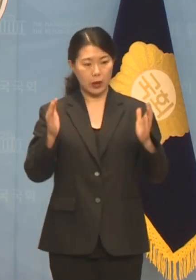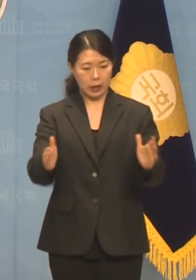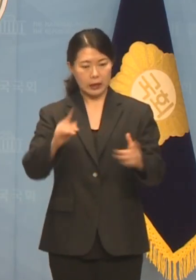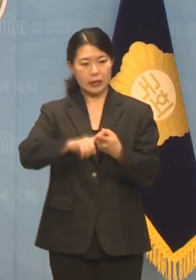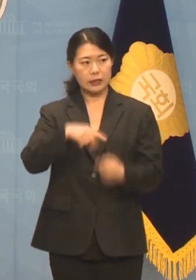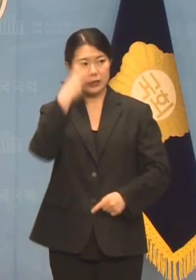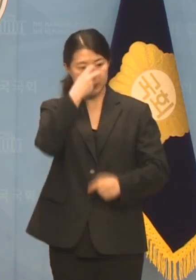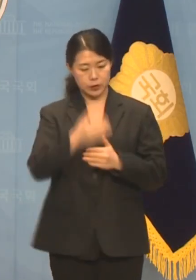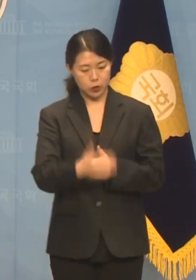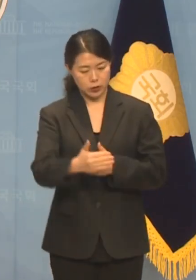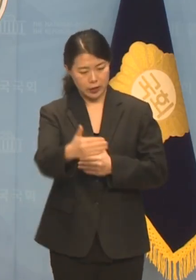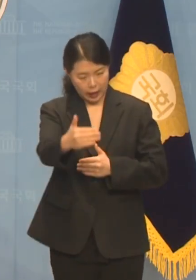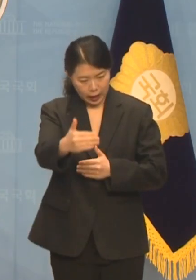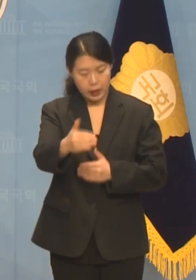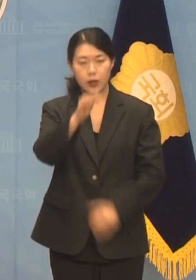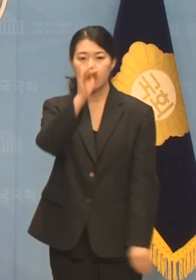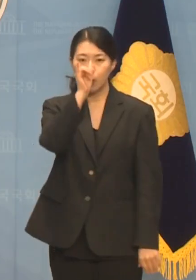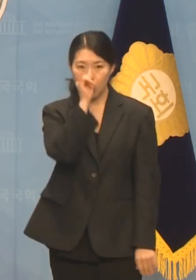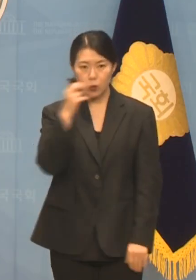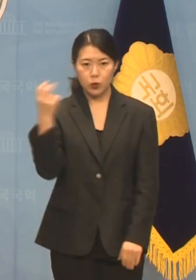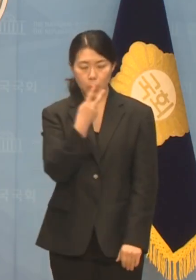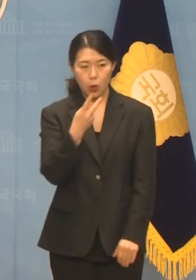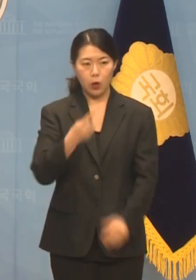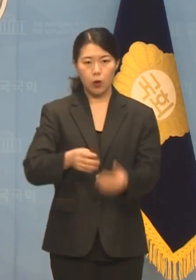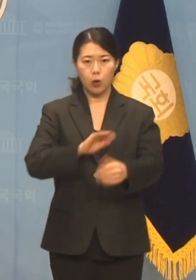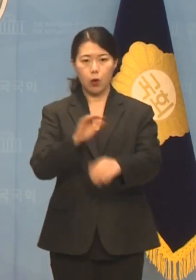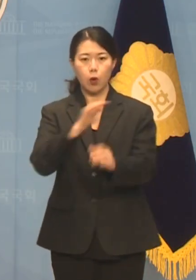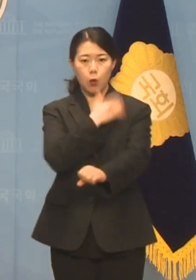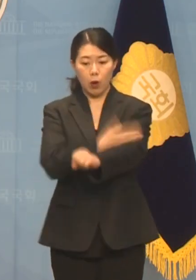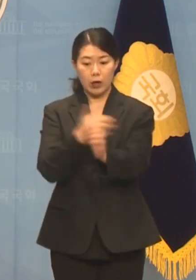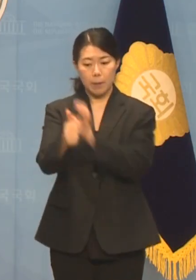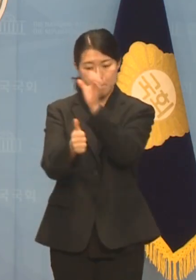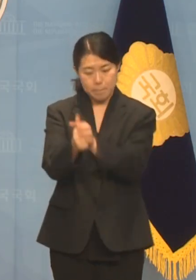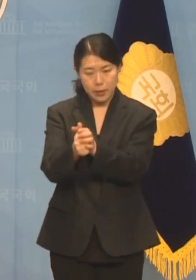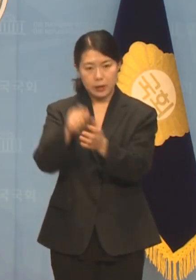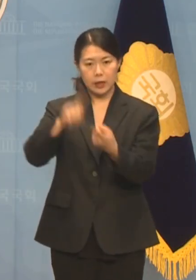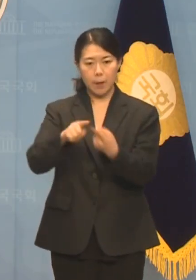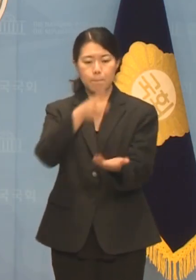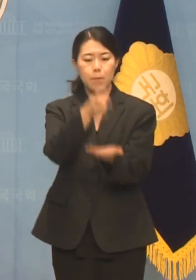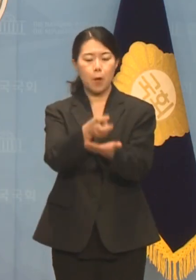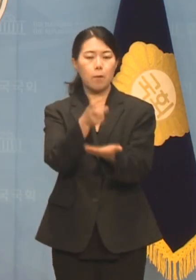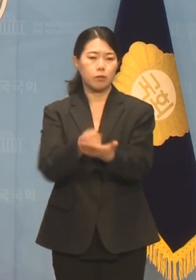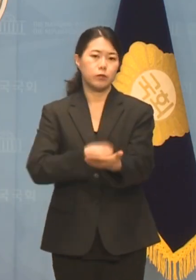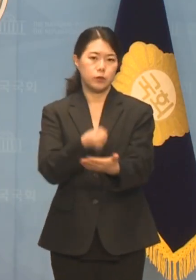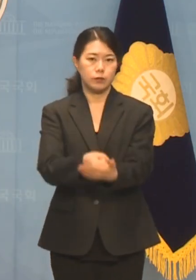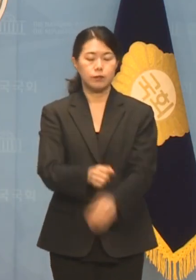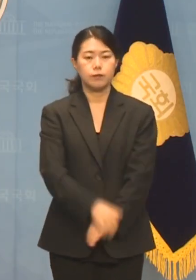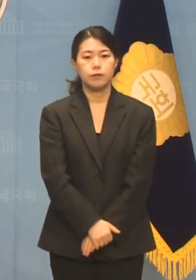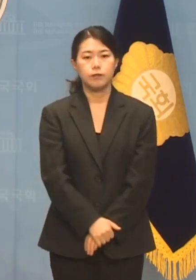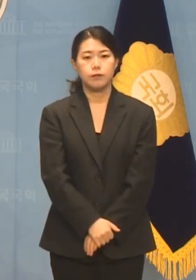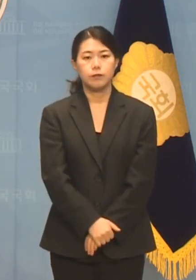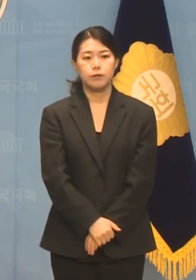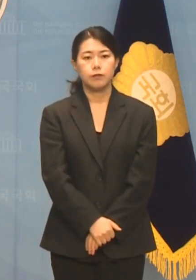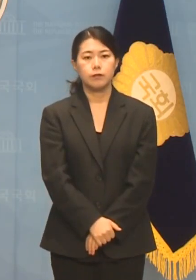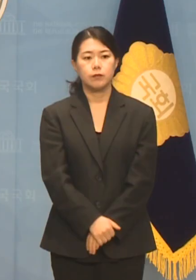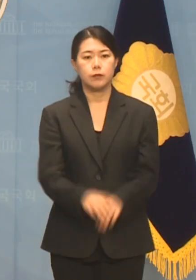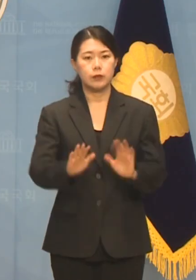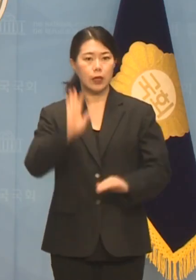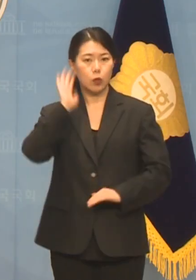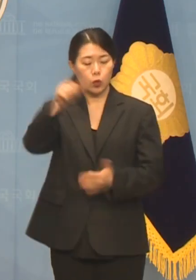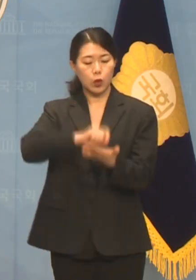심의 절차를 도입하고 거리 시의 지정권자를 법률로 규정했습니다. 현행